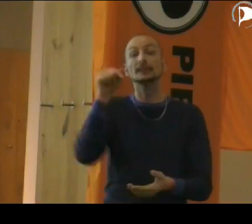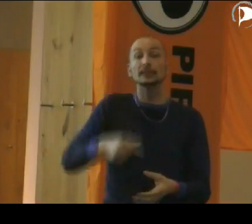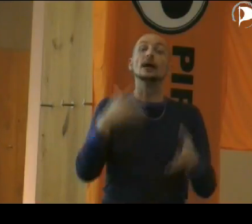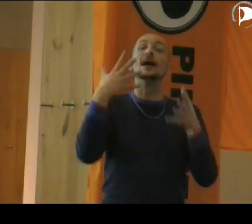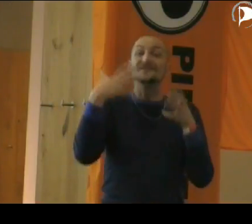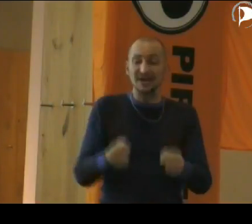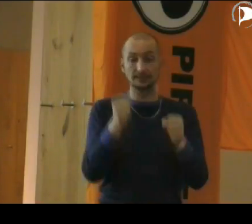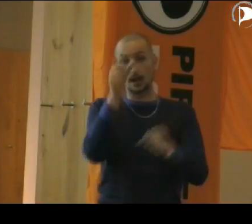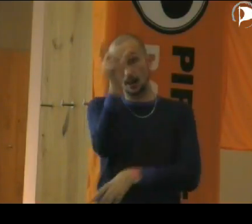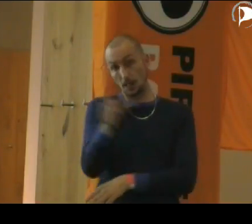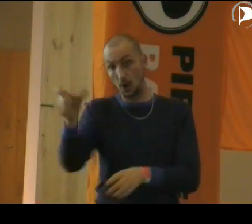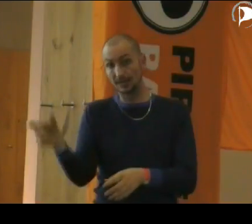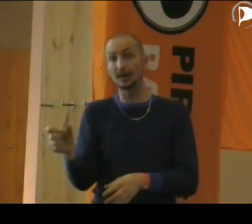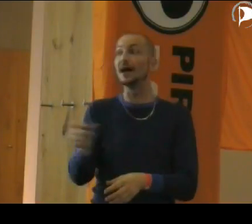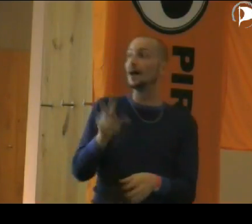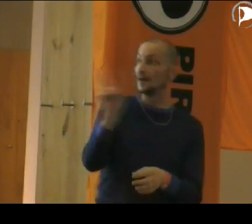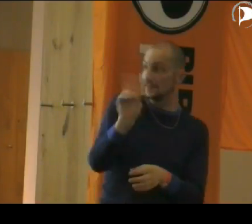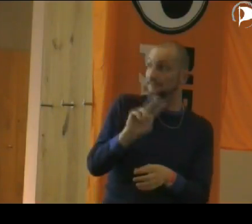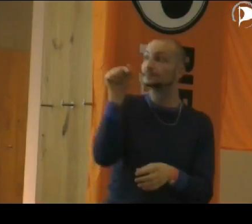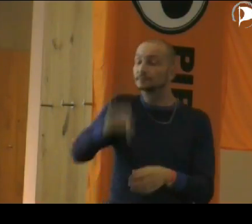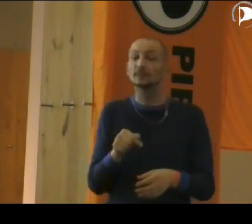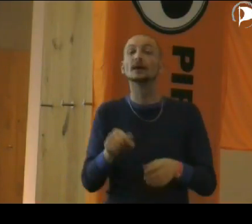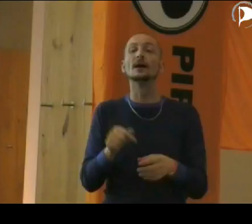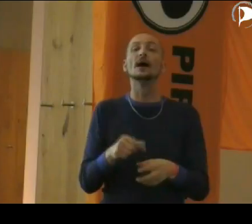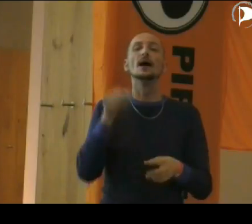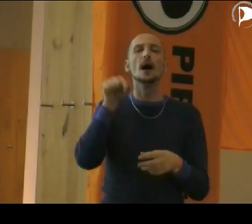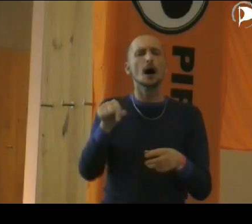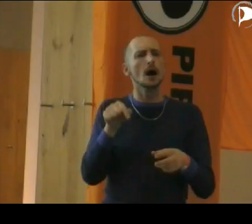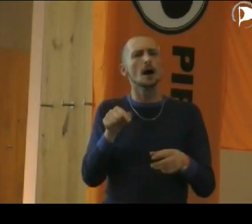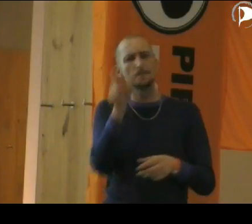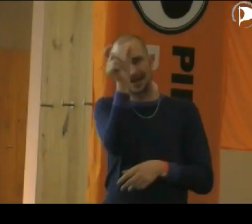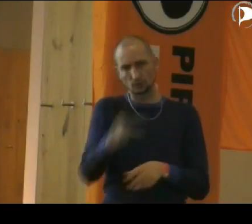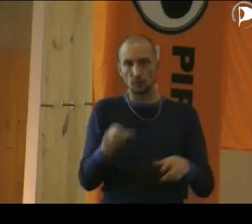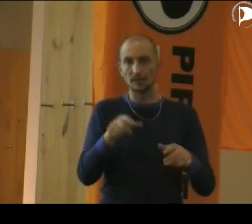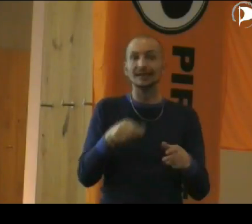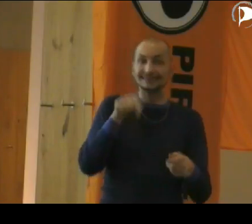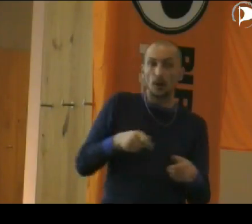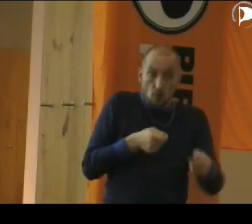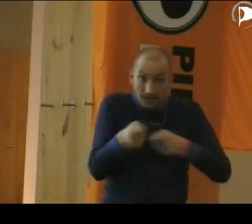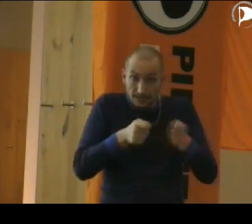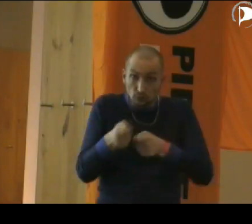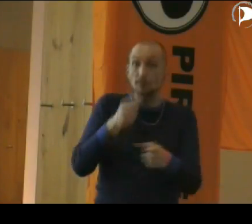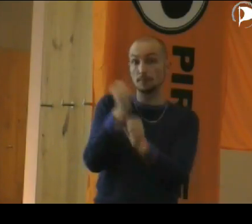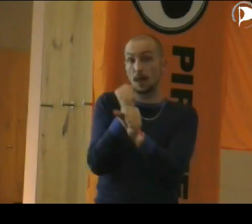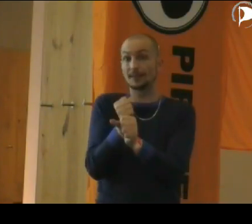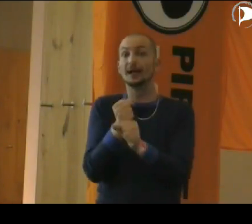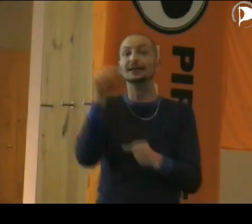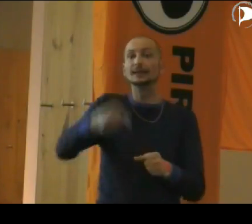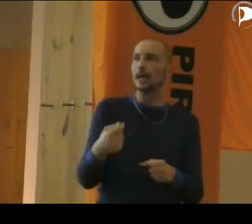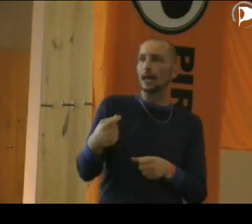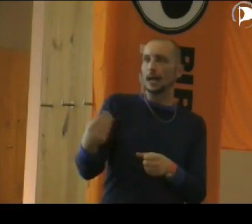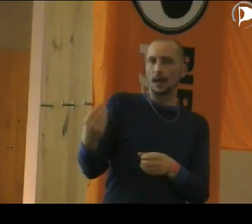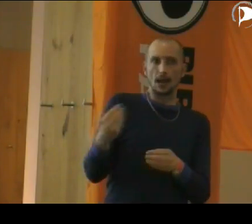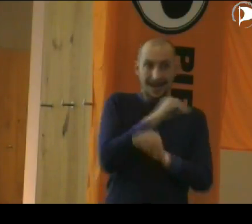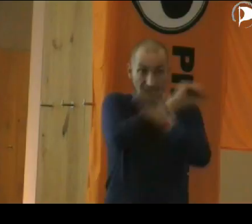leuten schreiben das board einige feste elektroden das braucht jemand der liberoposition im auge wald und der mitteilungen filtern und sagten